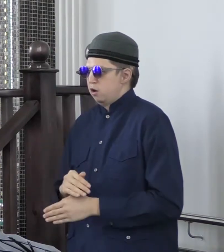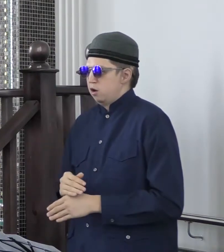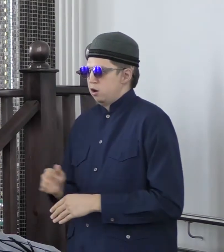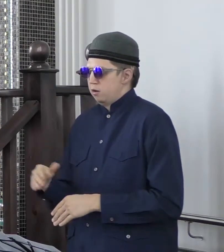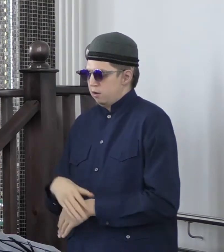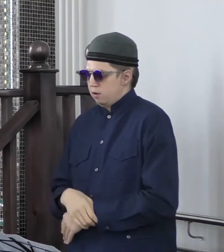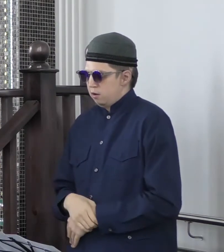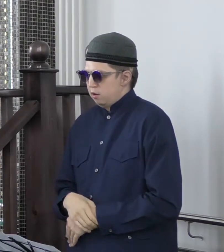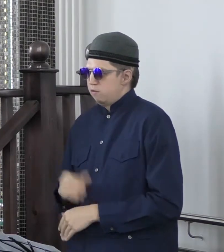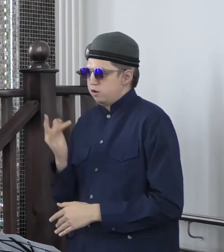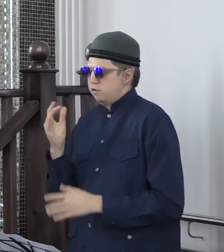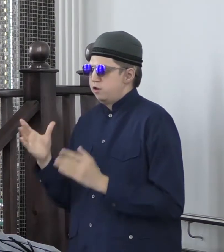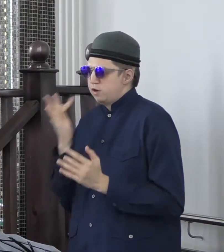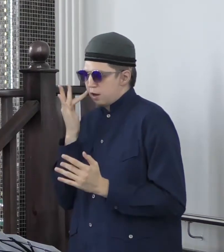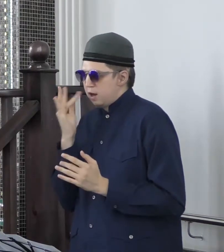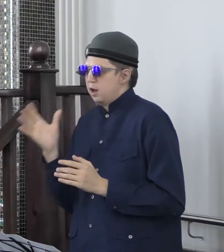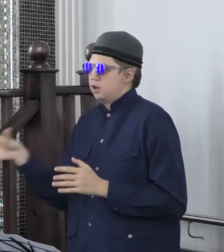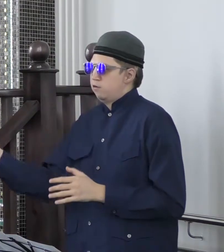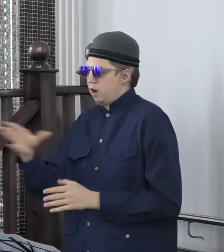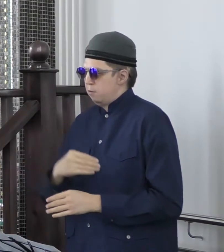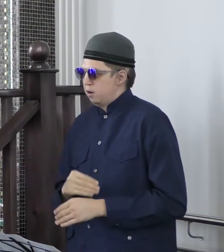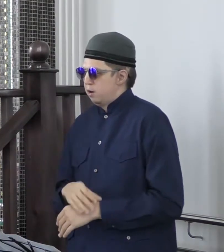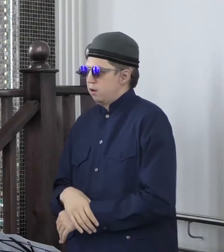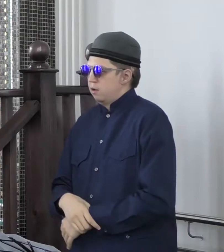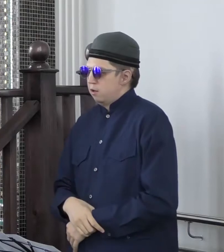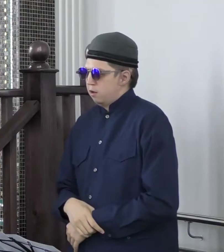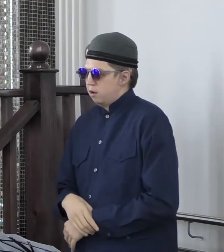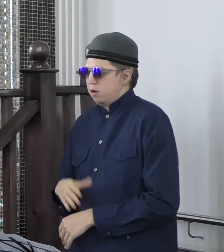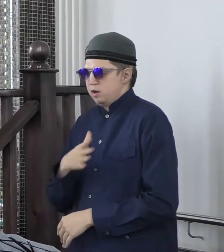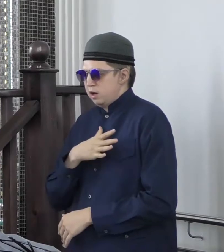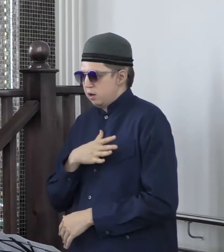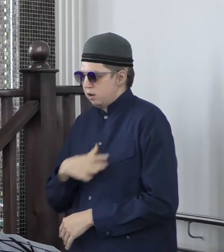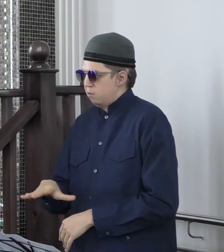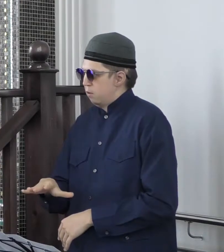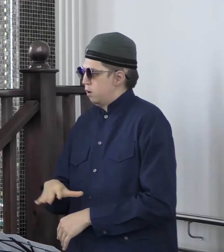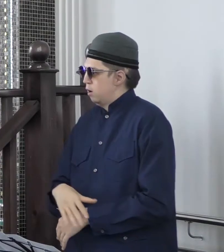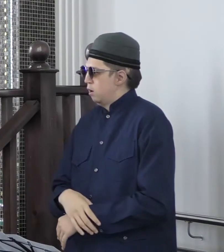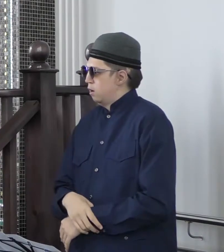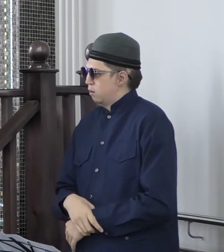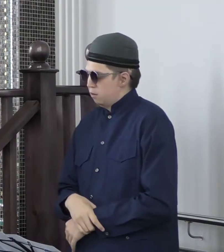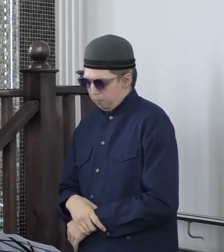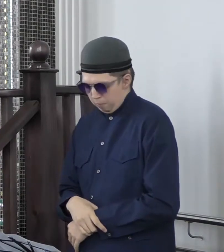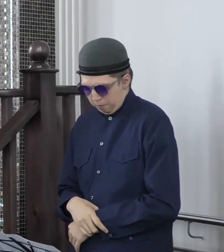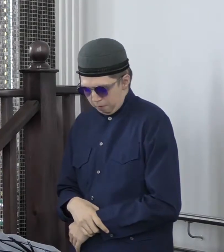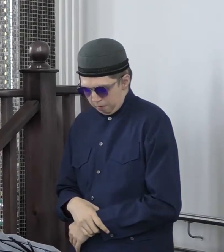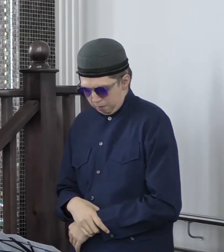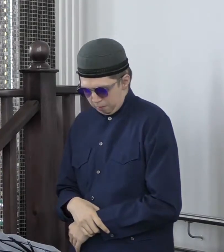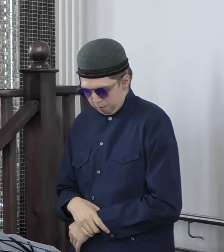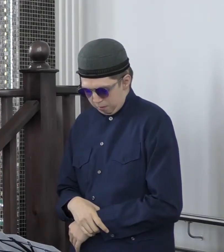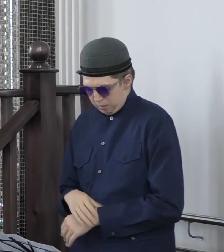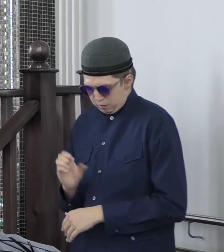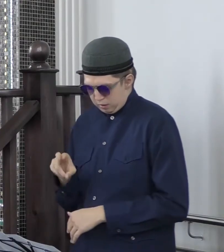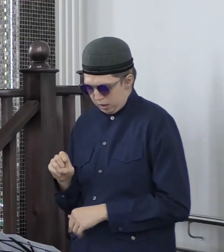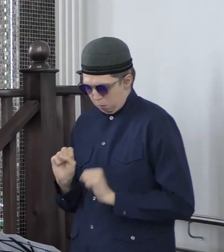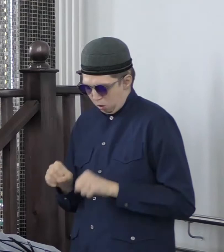Всевышний. Он всегда с нами, он всегда нас видит, где бы мы ни были. Наш уши была изгрек. И всегда был